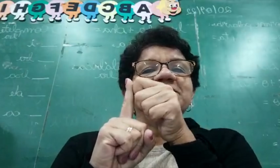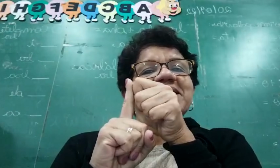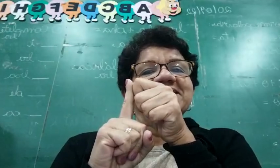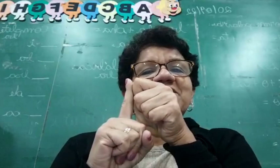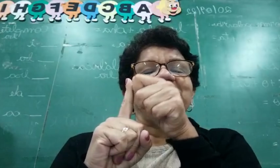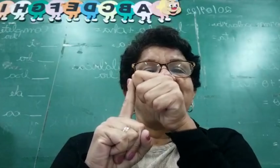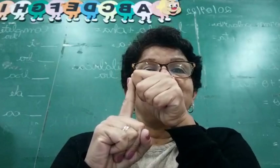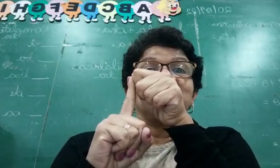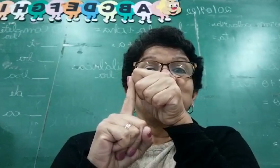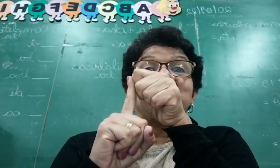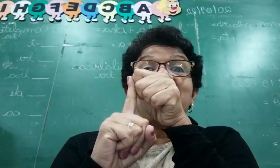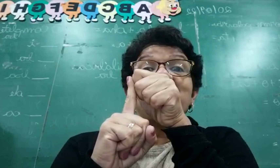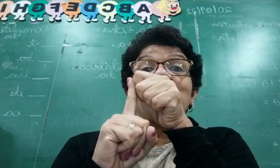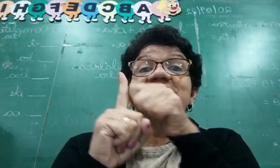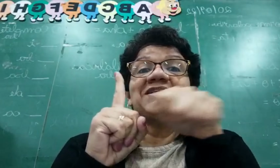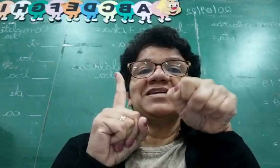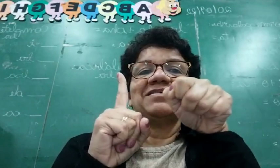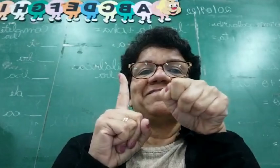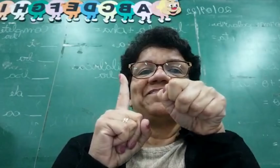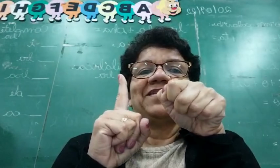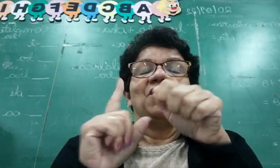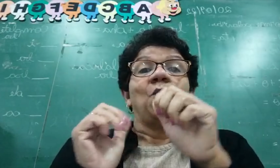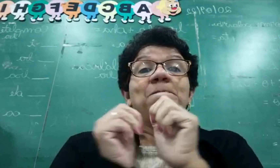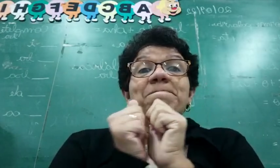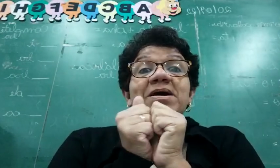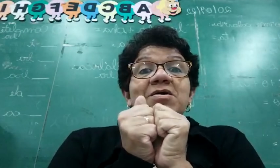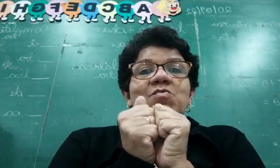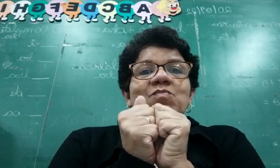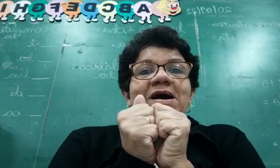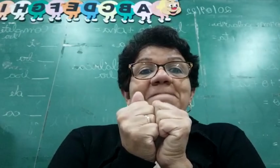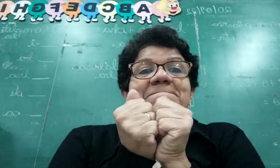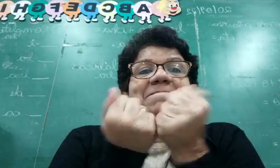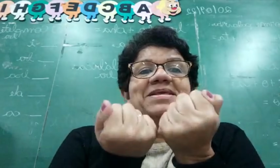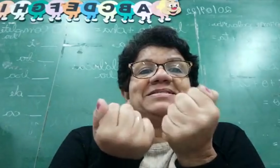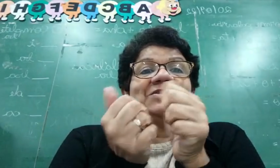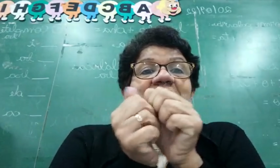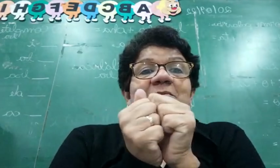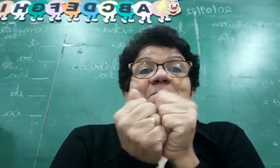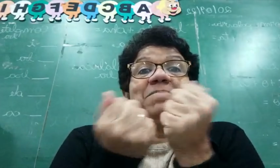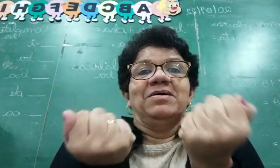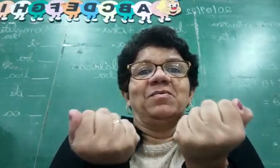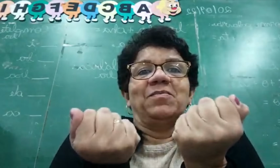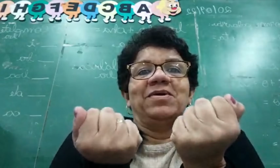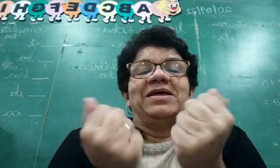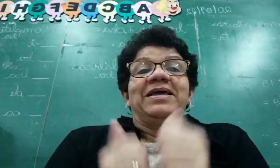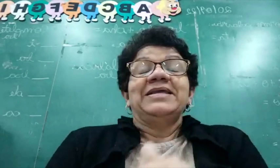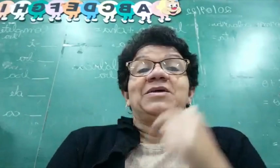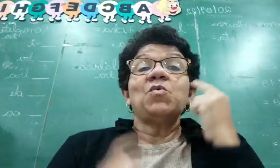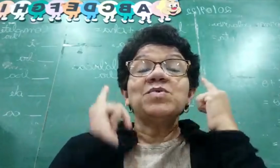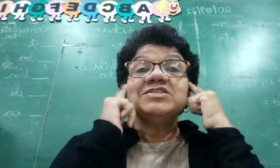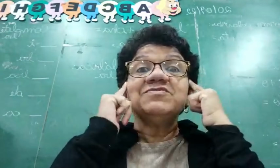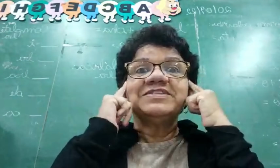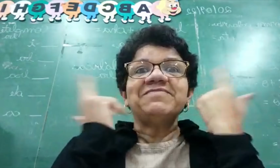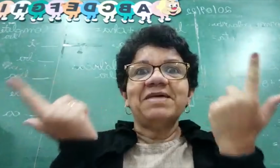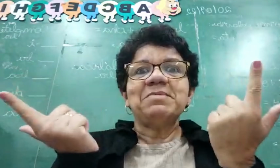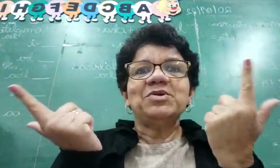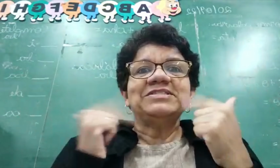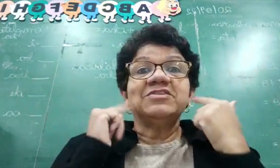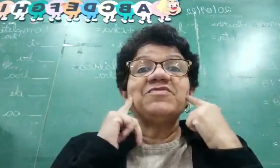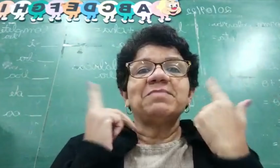assimilação dela. Tirar a folhinha, o pão, abrir, assim, o pão. Então, com isso, você vai memorizando. Fica